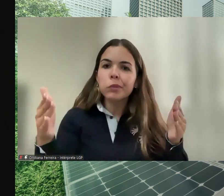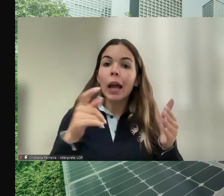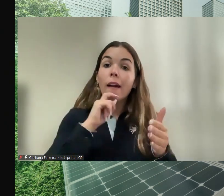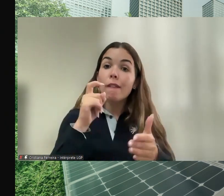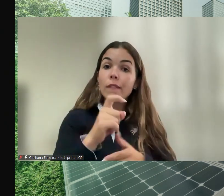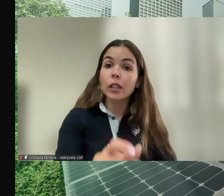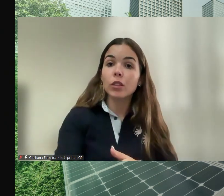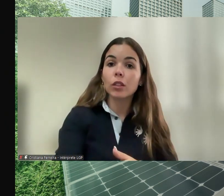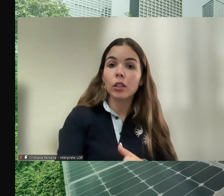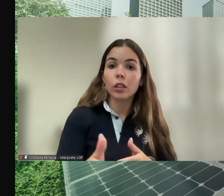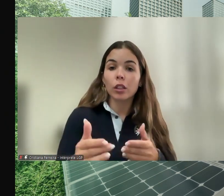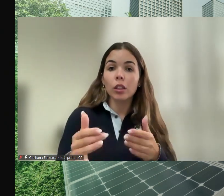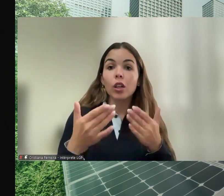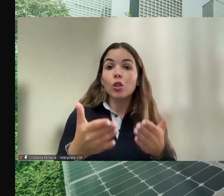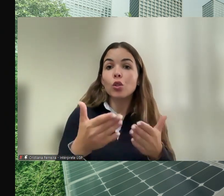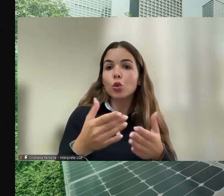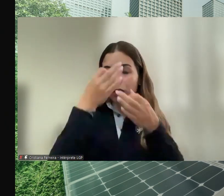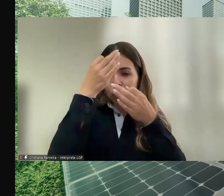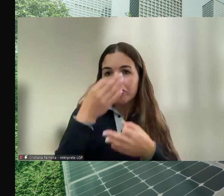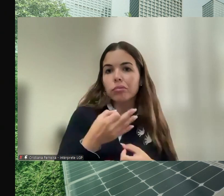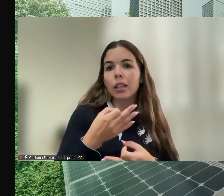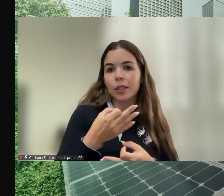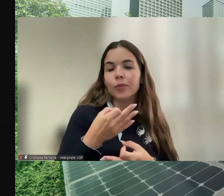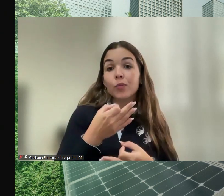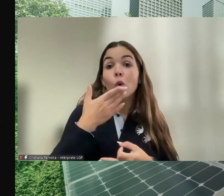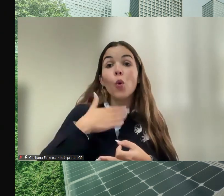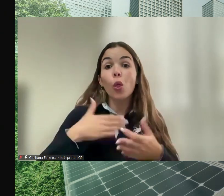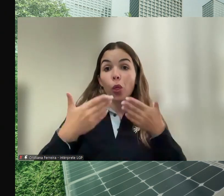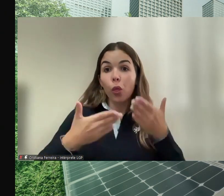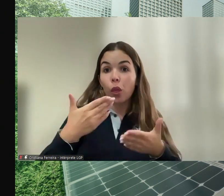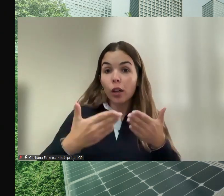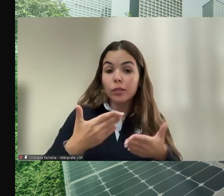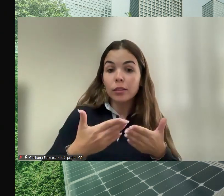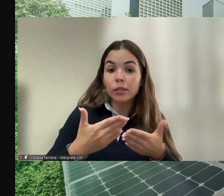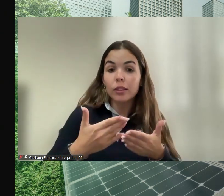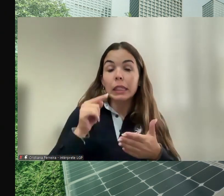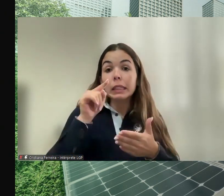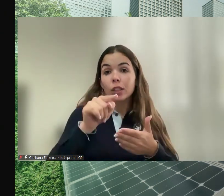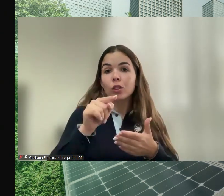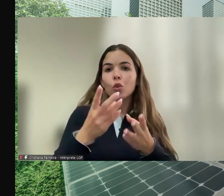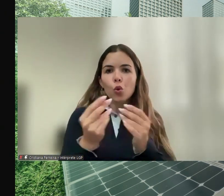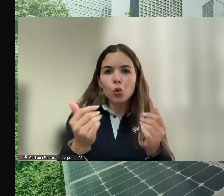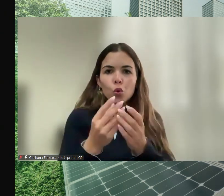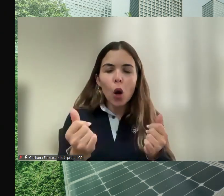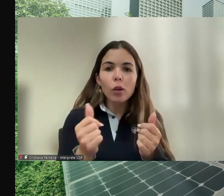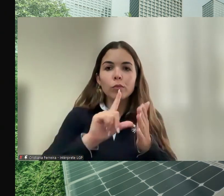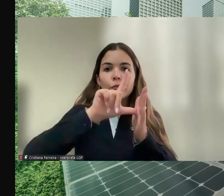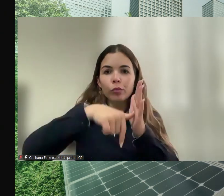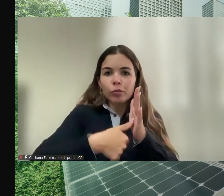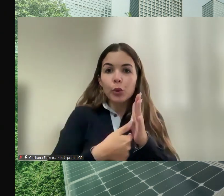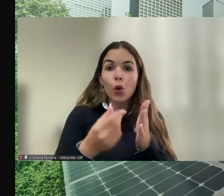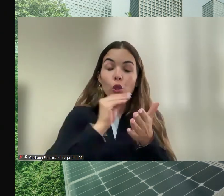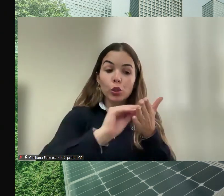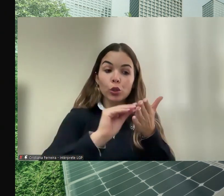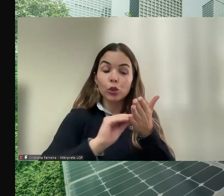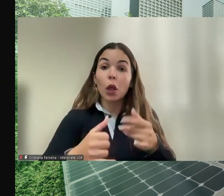que contribuem de certeza para a sustentabilidade da região. Os resultados dos projetos inscritos depois